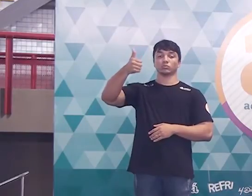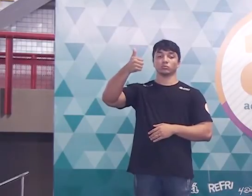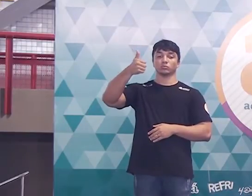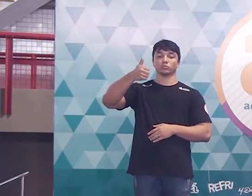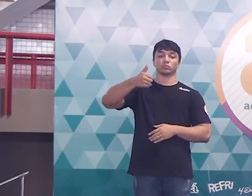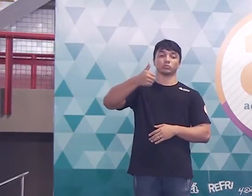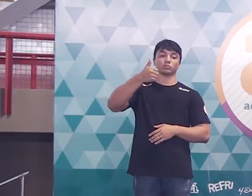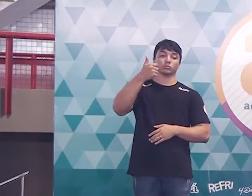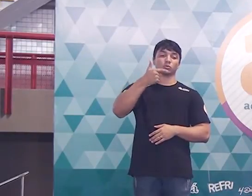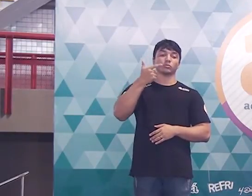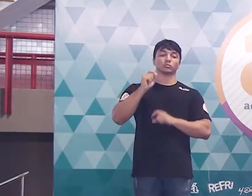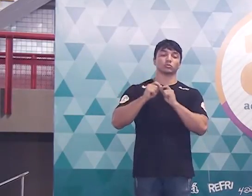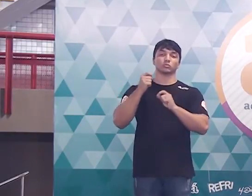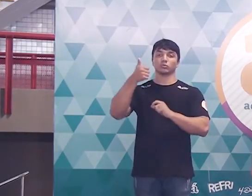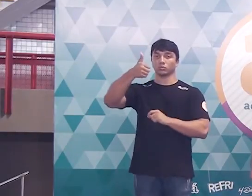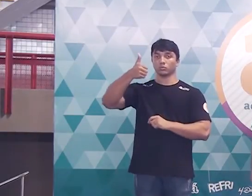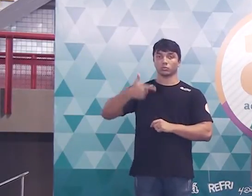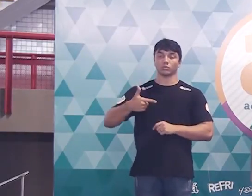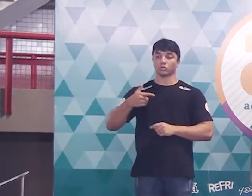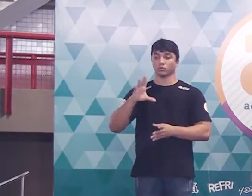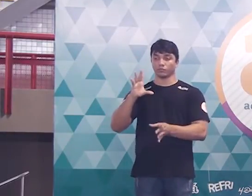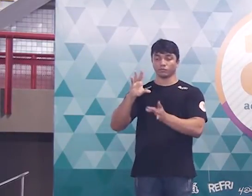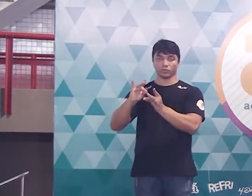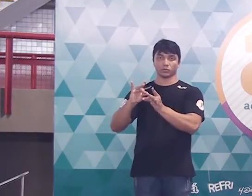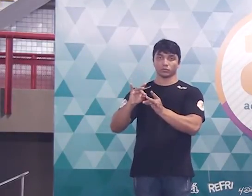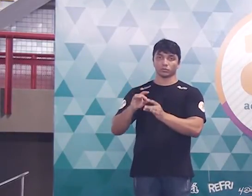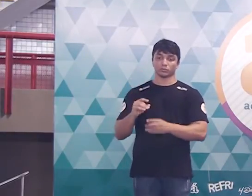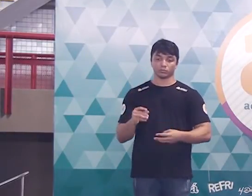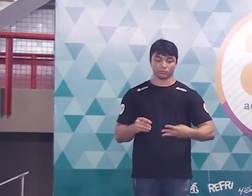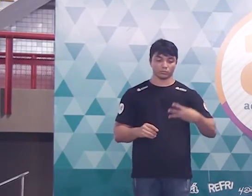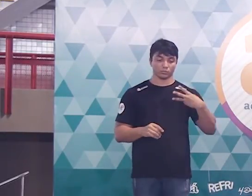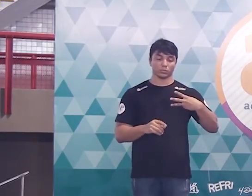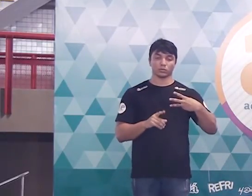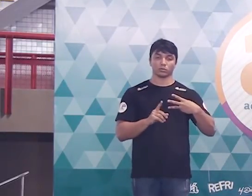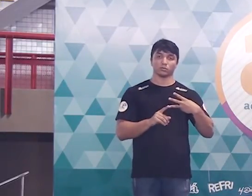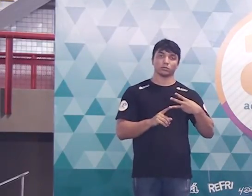2, fixação do nitrogênio. 3,